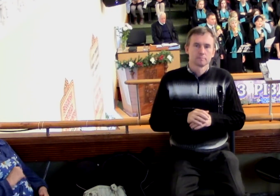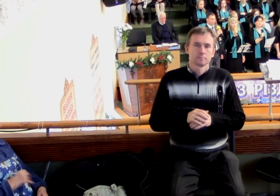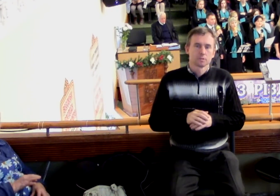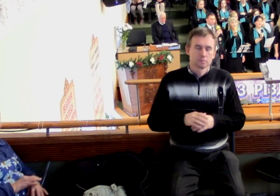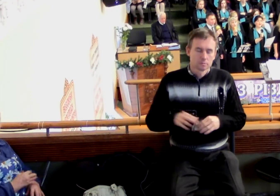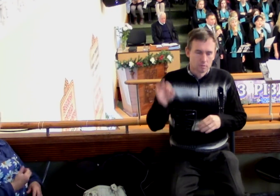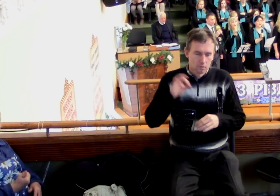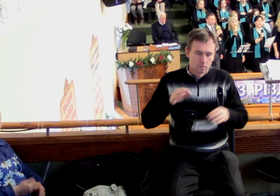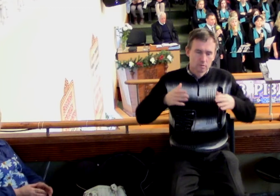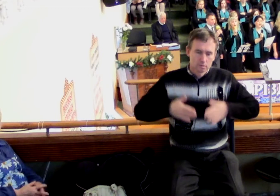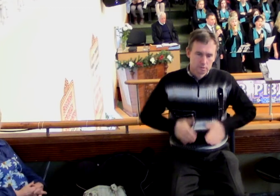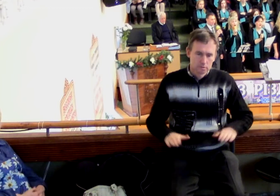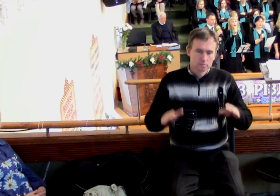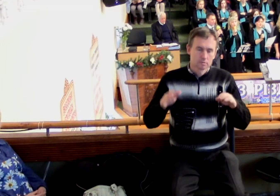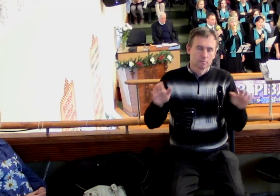о Рождестве